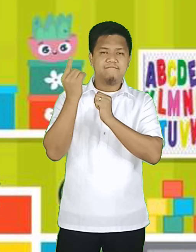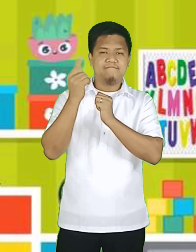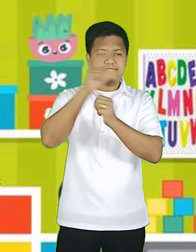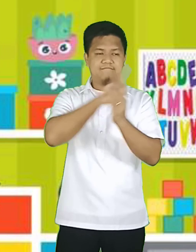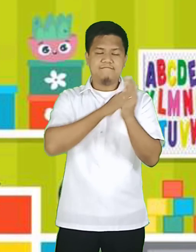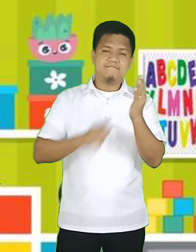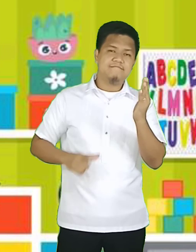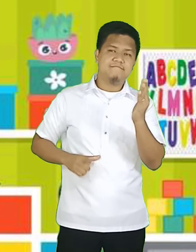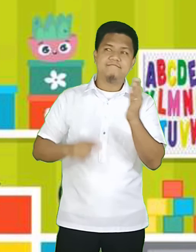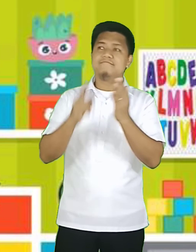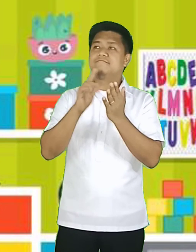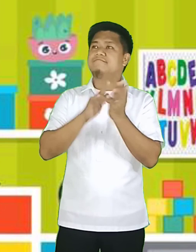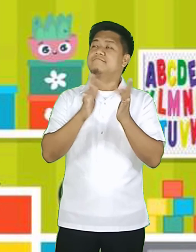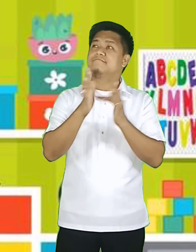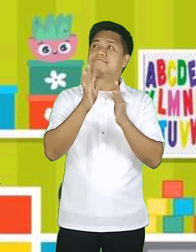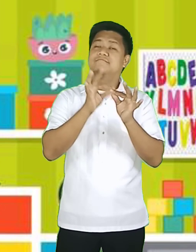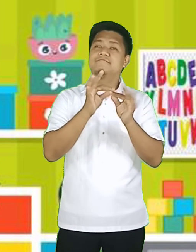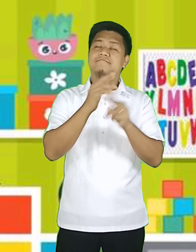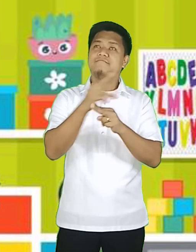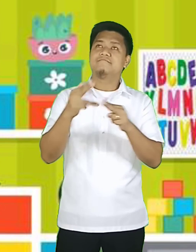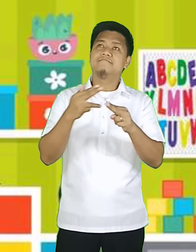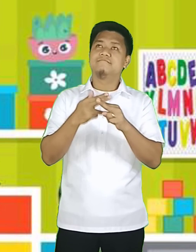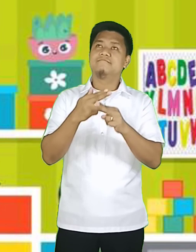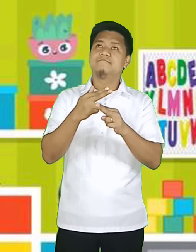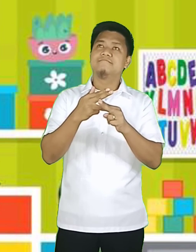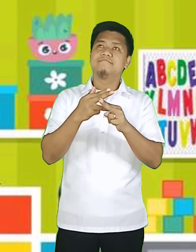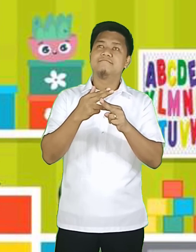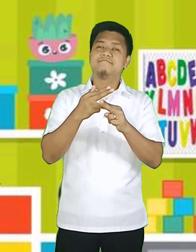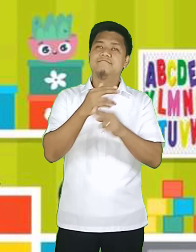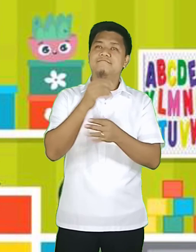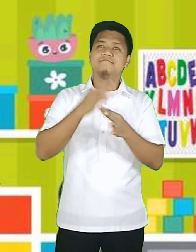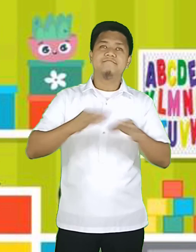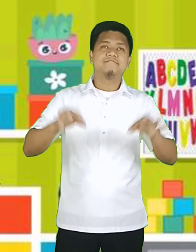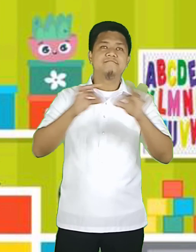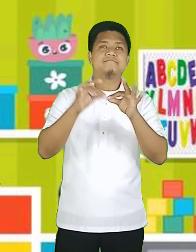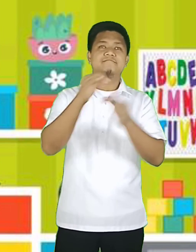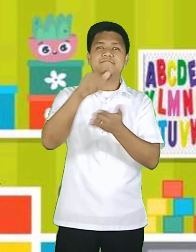Panginoon naming Diyos, sa pangalan ng iyong anak, na aming tagapagligtas. Amen.